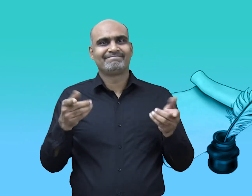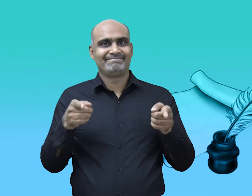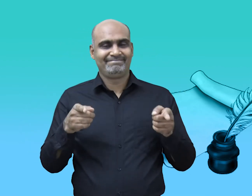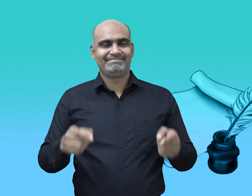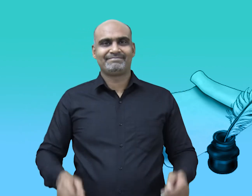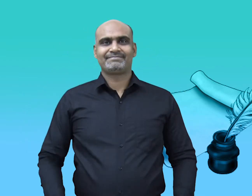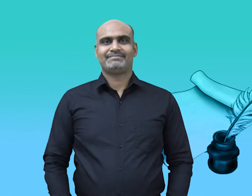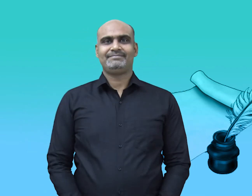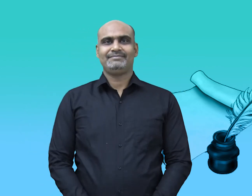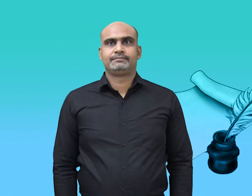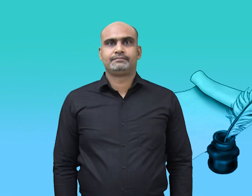को इसका अंदाजा भी नहीं होता।